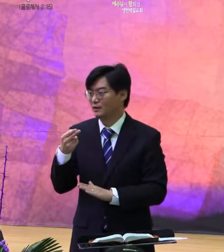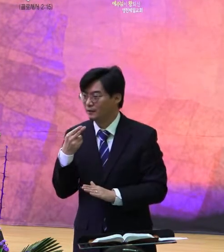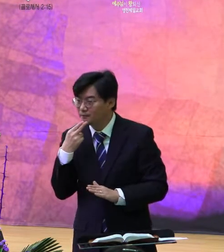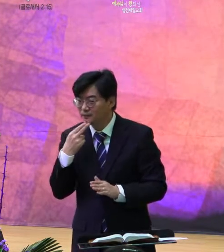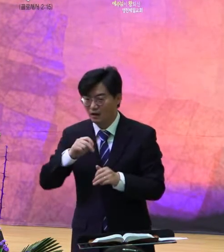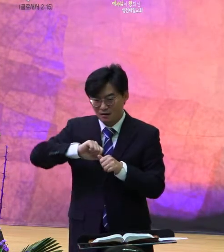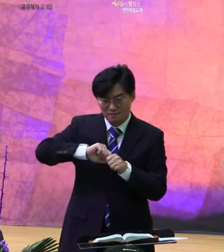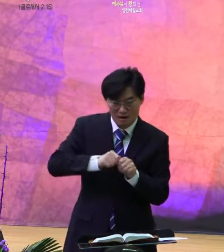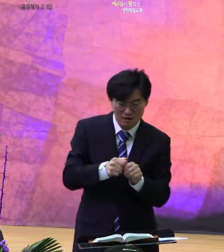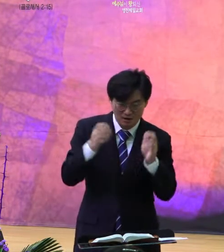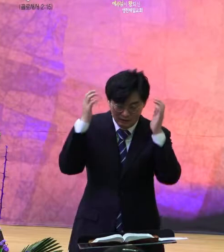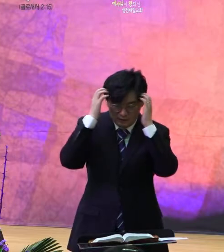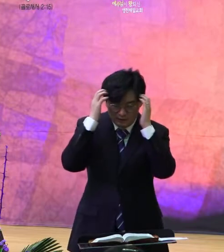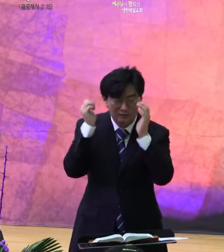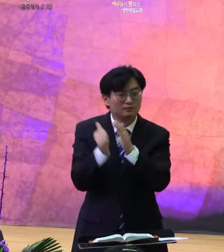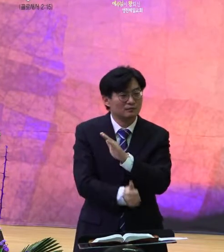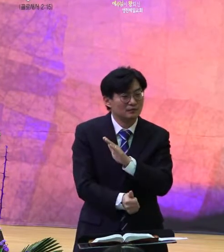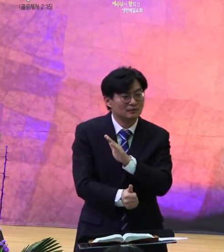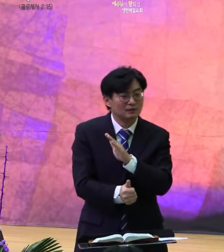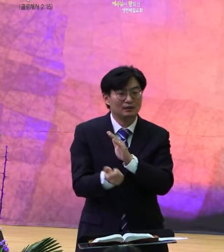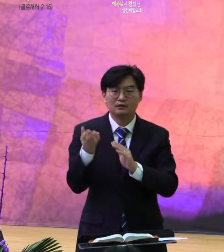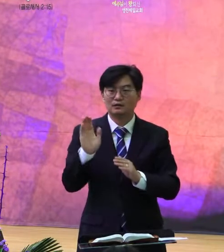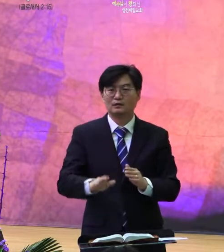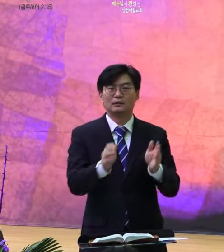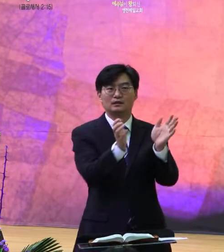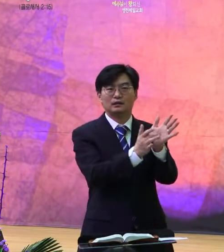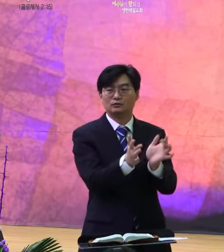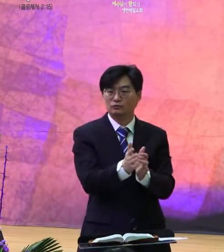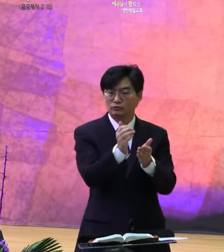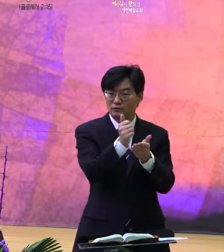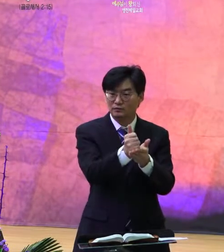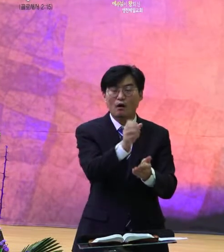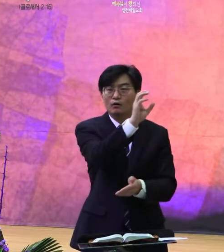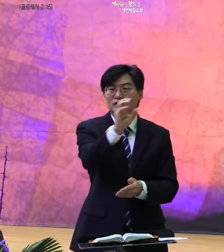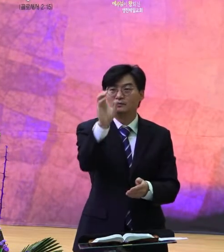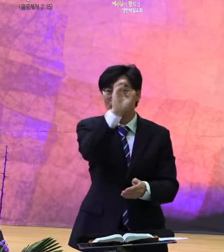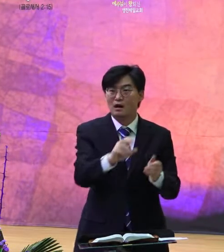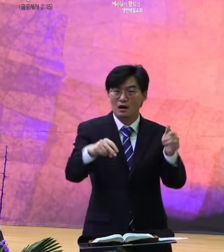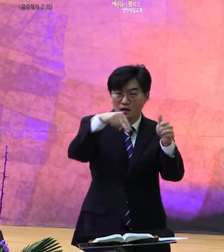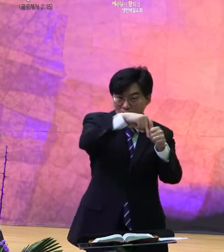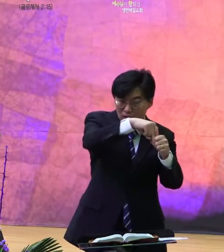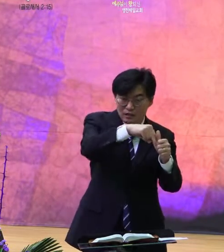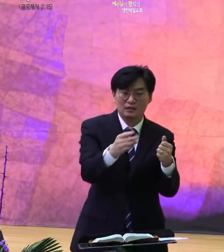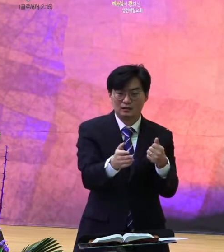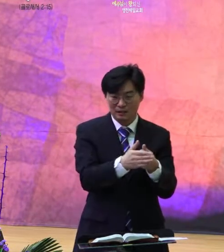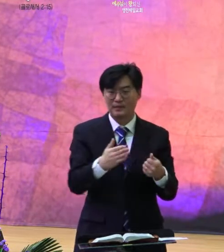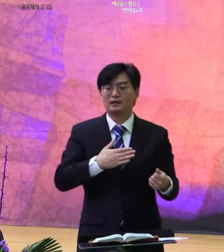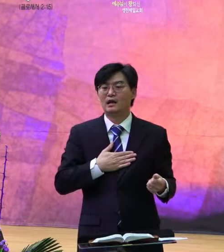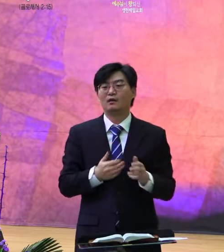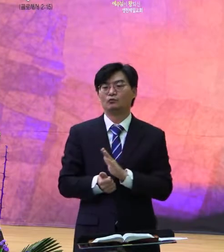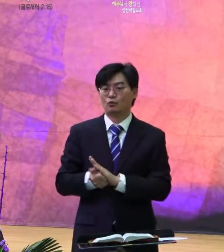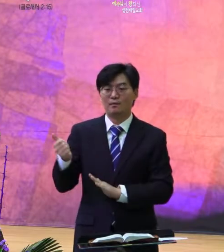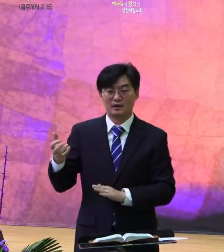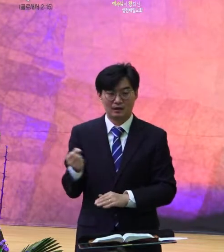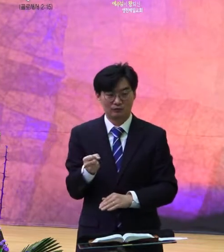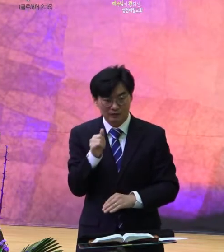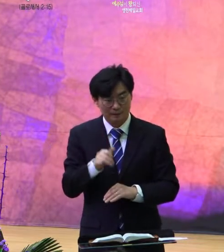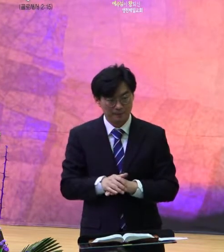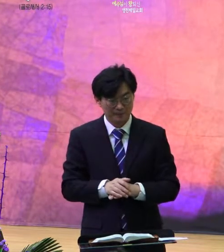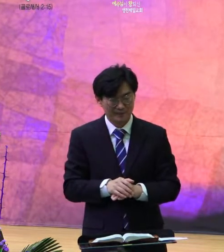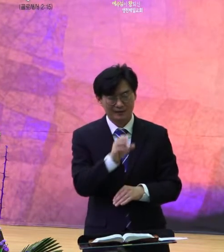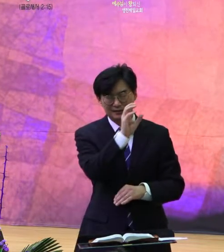바울은 그것을 발견하고 부활하신 예수님 만난 후에 서신서에서 여러 번 고백하기를 십자가 복음이,